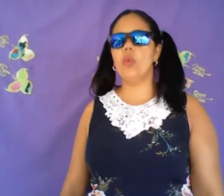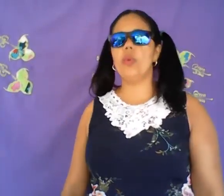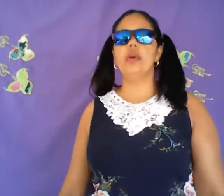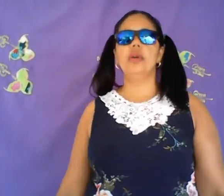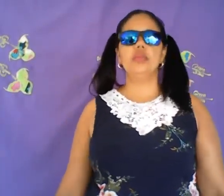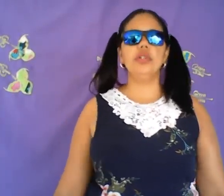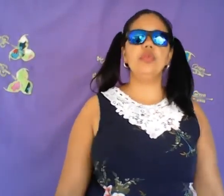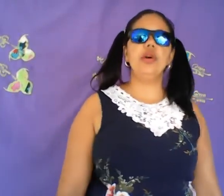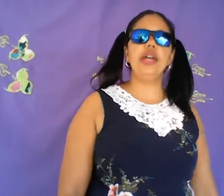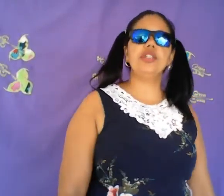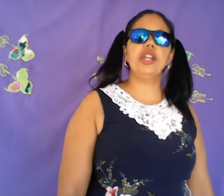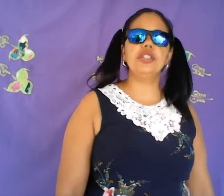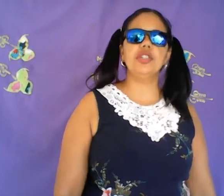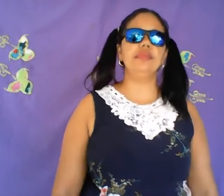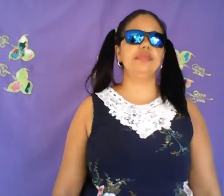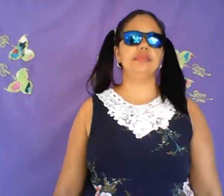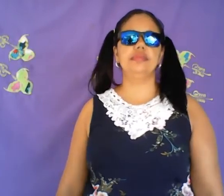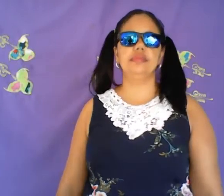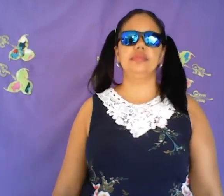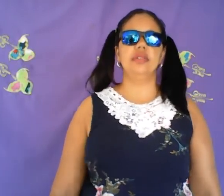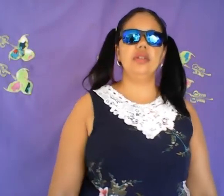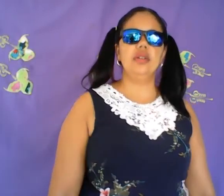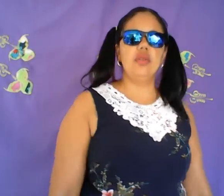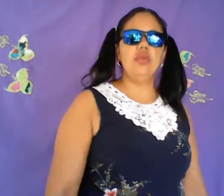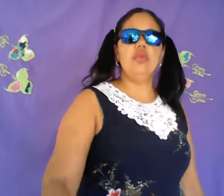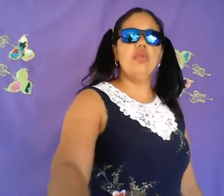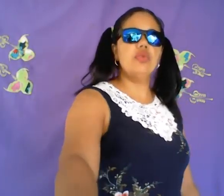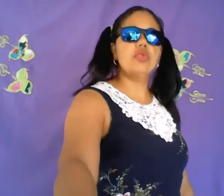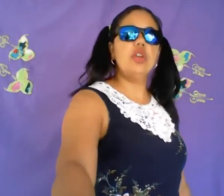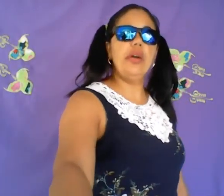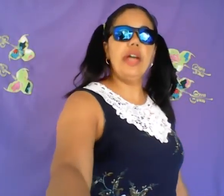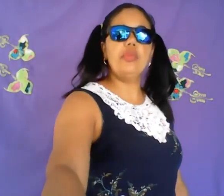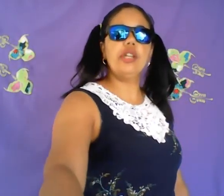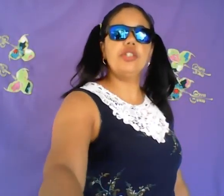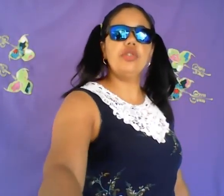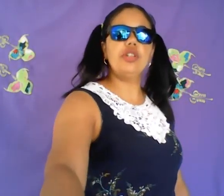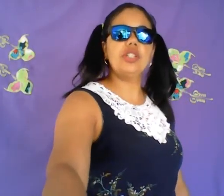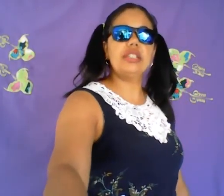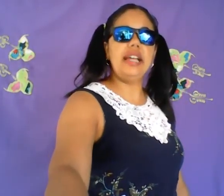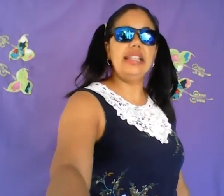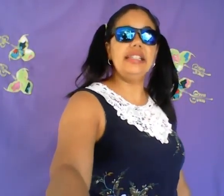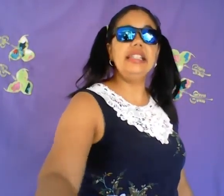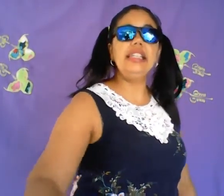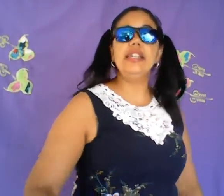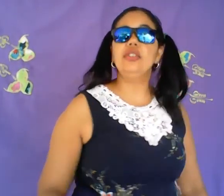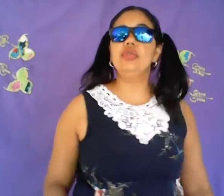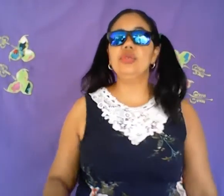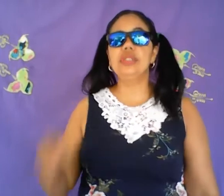Muito bom, né, gente? O sol realmente hoje tá lindo, tá